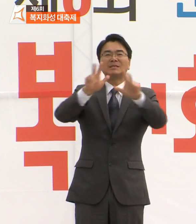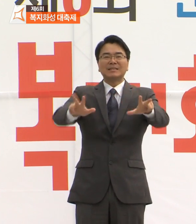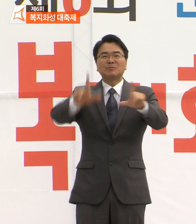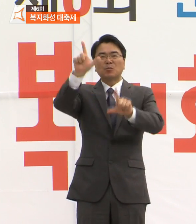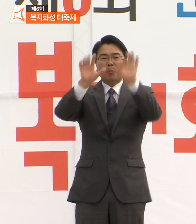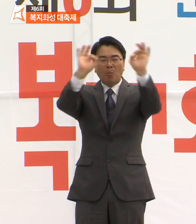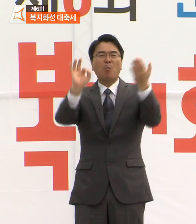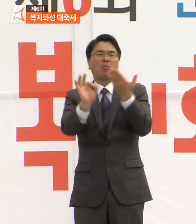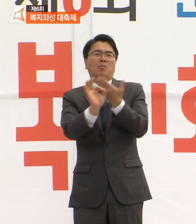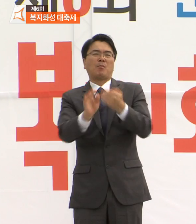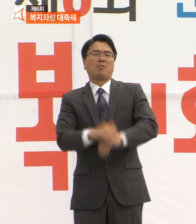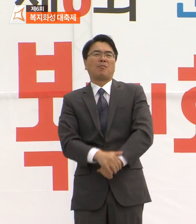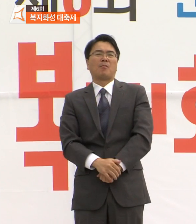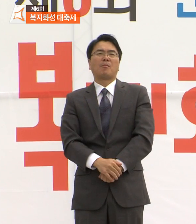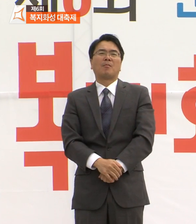8년이 지난 지금